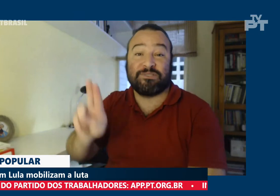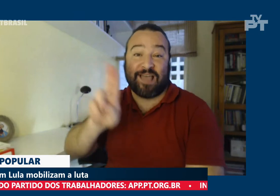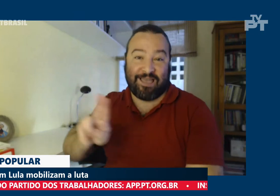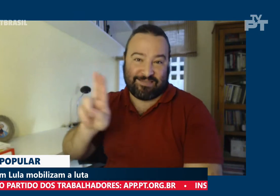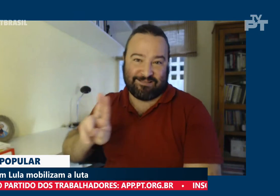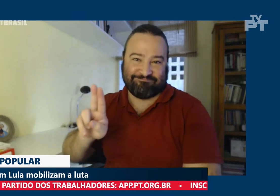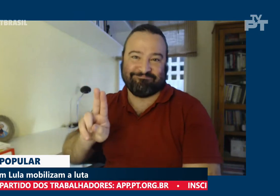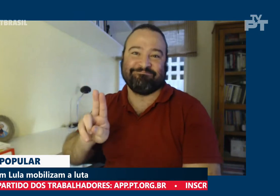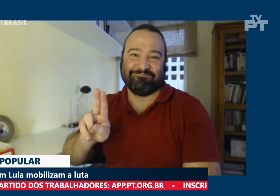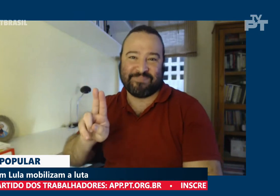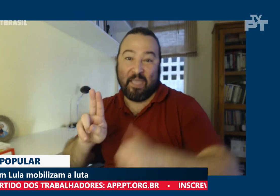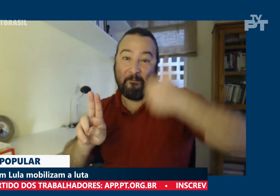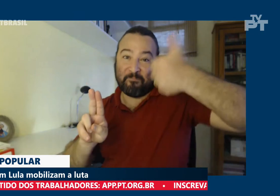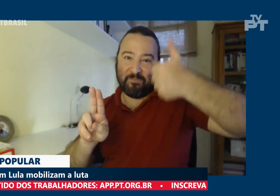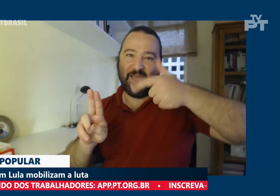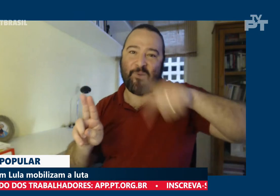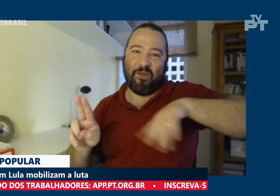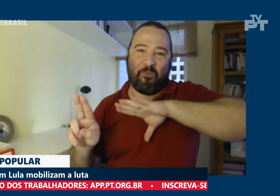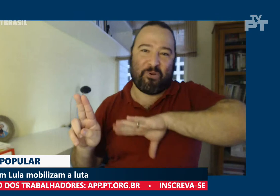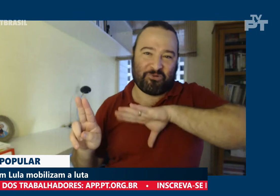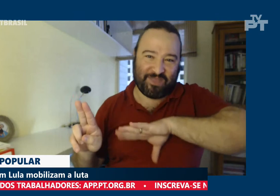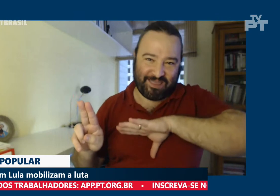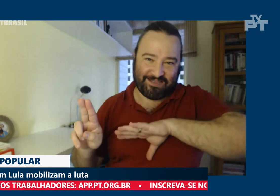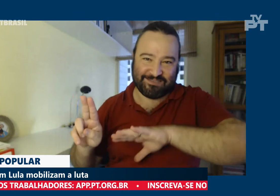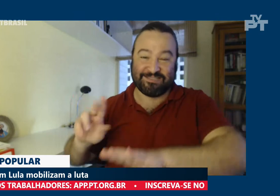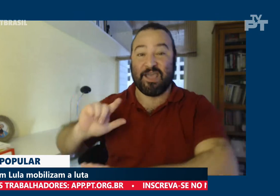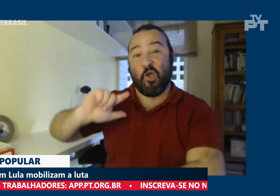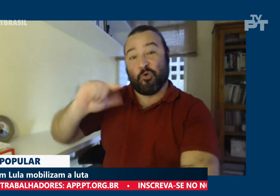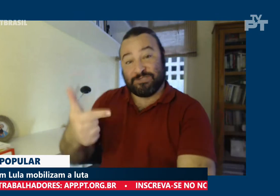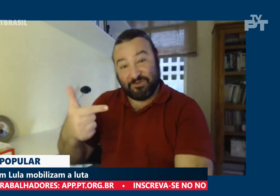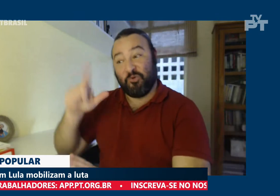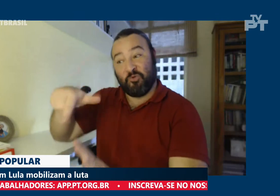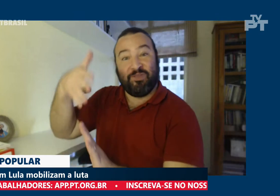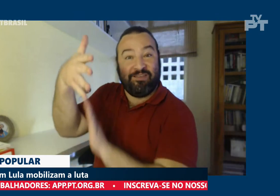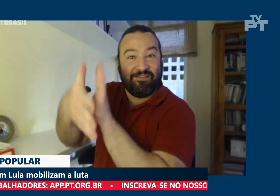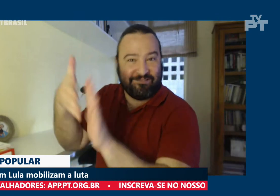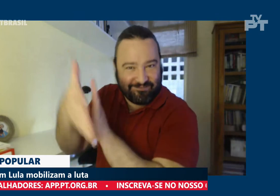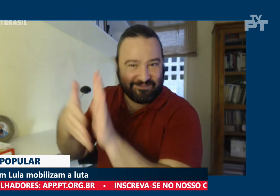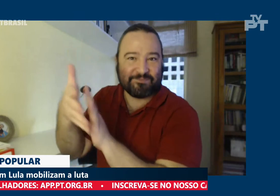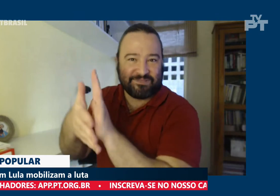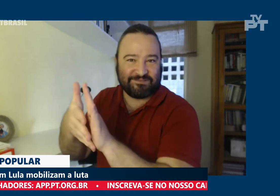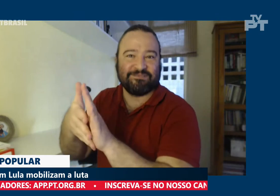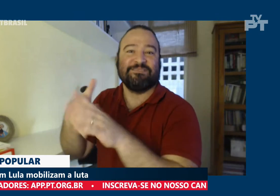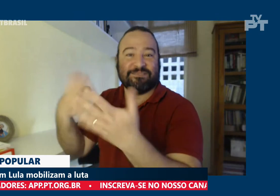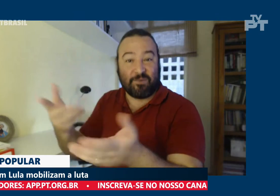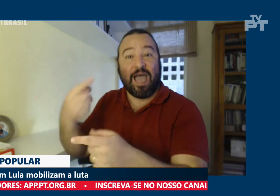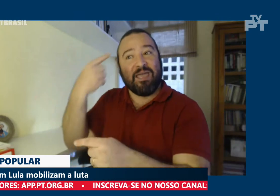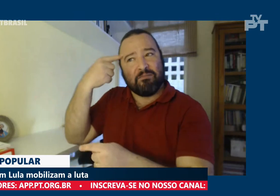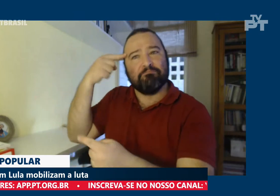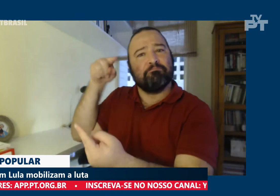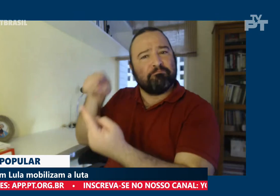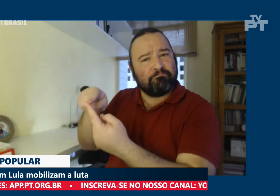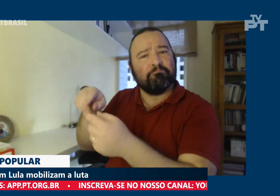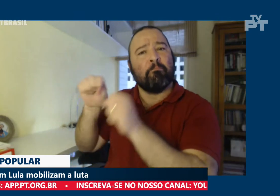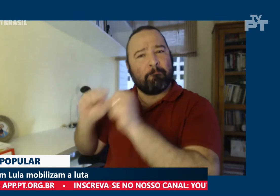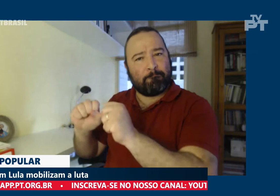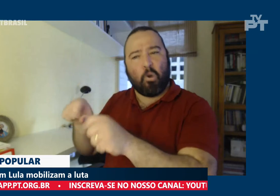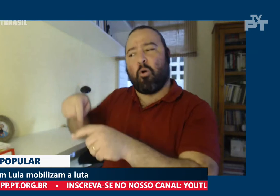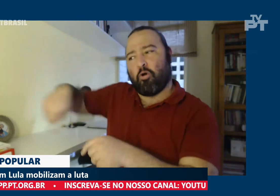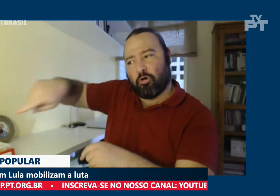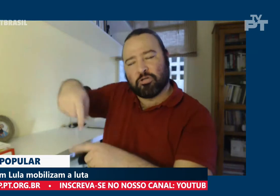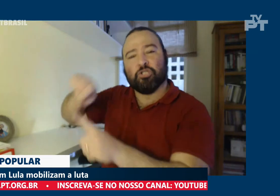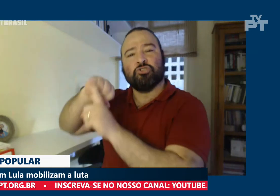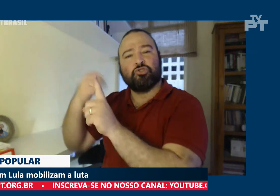a Libras é uma segunda língua usada pela comunidade surda, além do português, né? Então, a língua